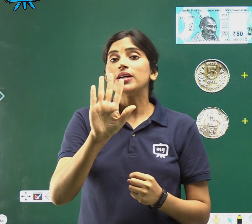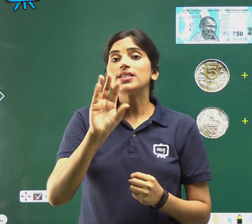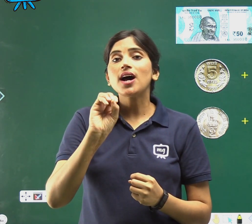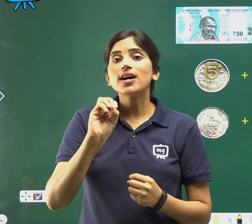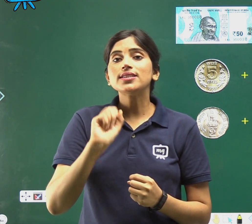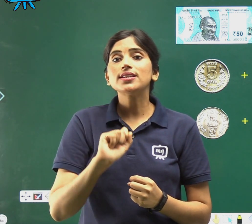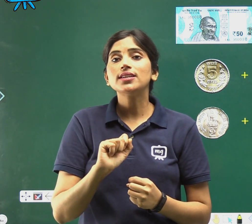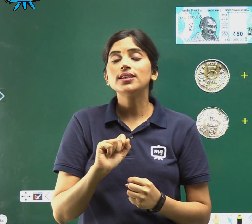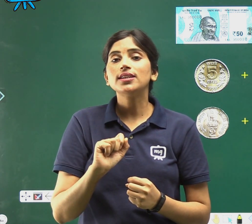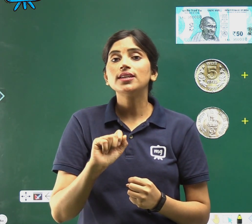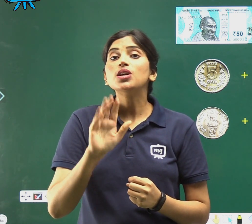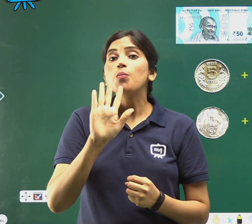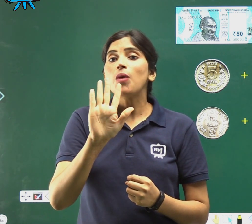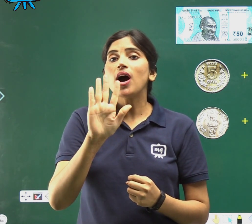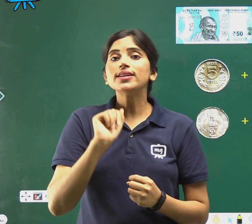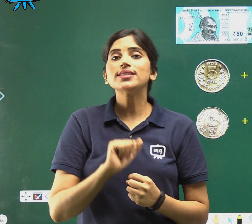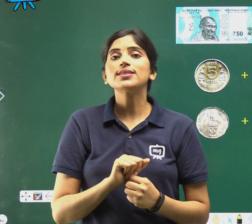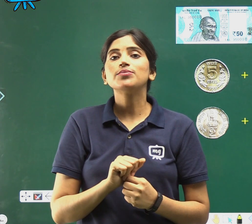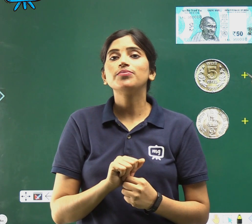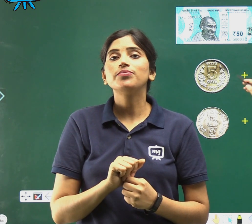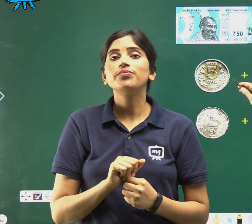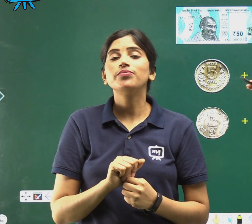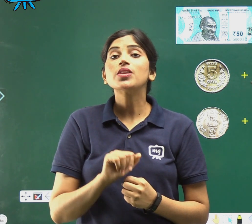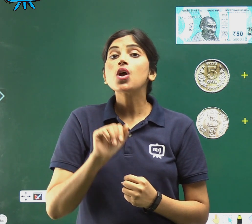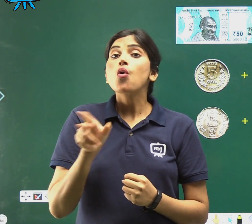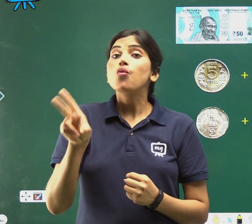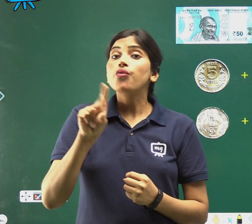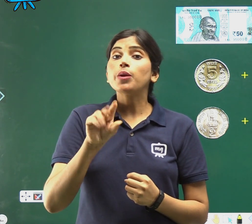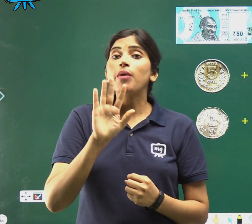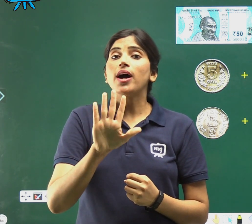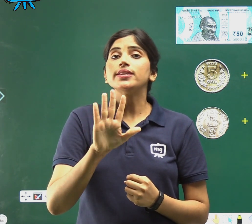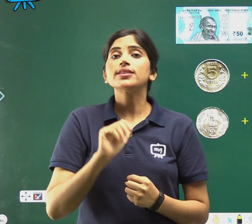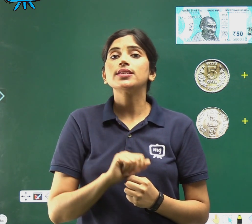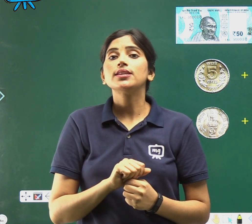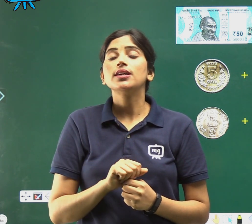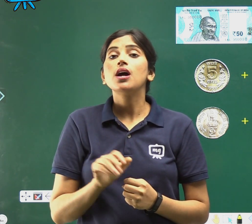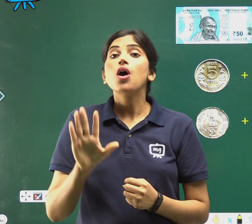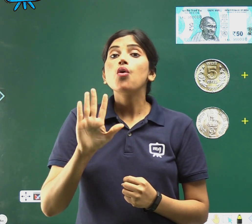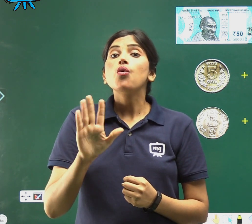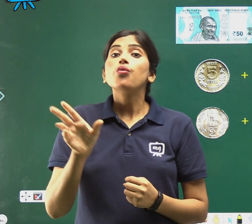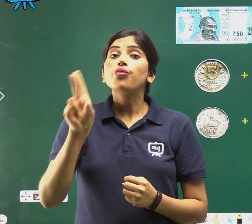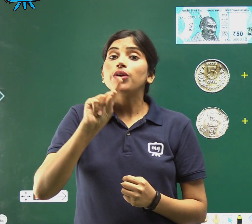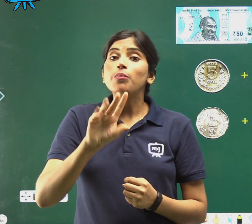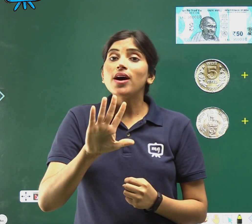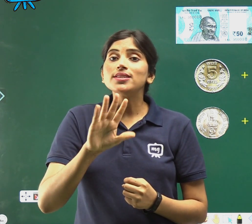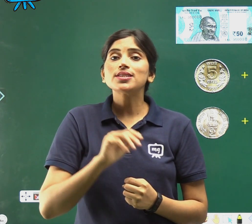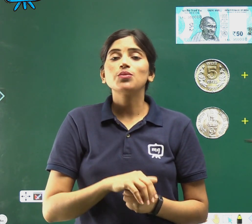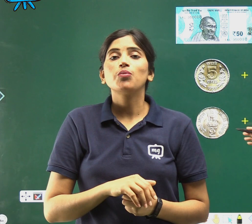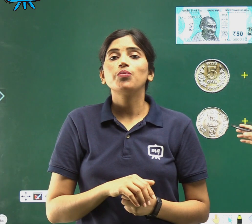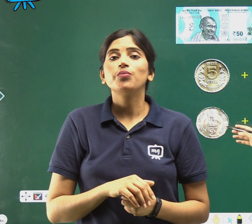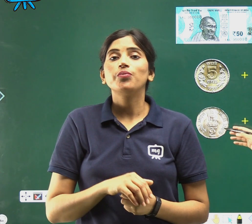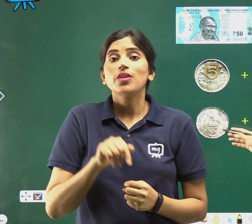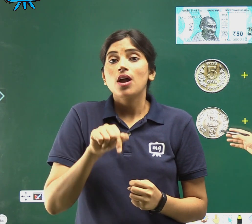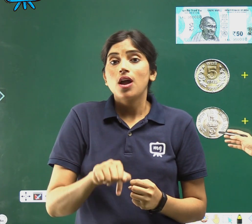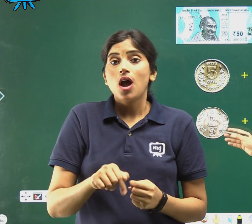50, 5, फिर 5, फिर 5।